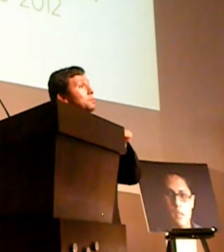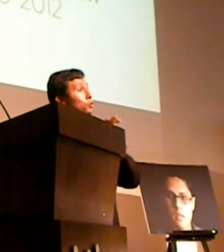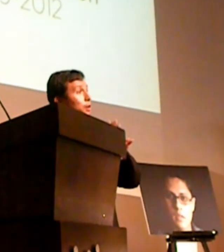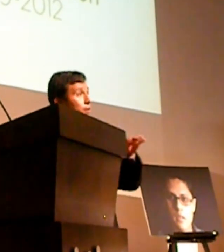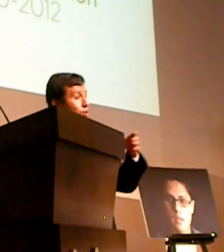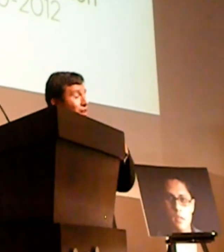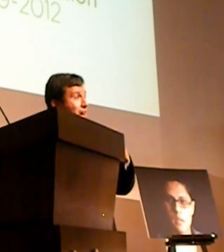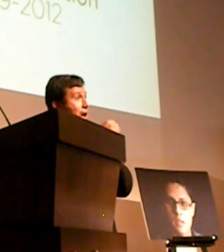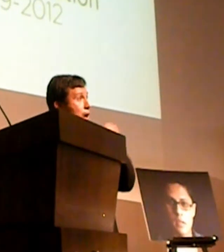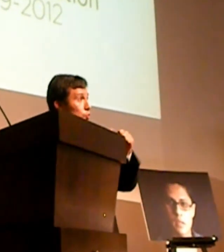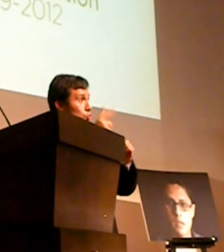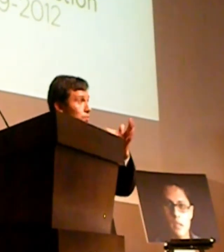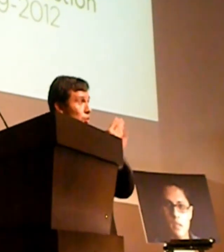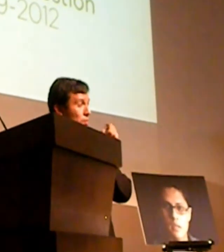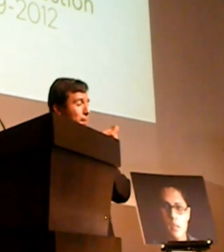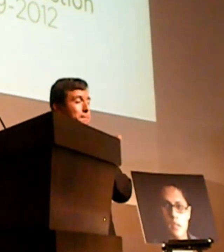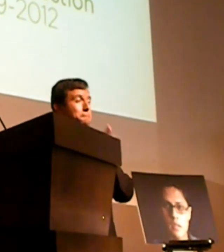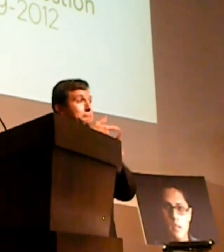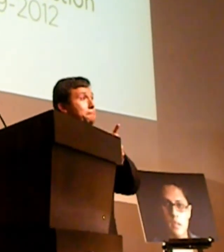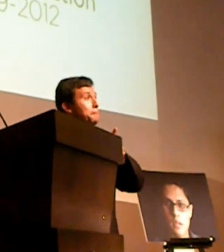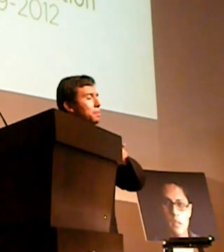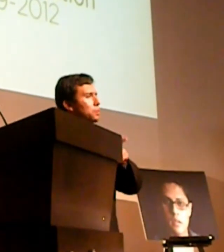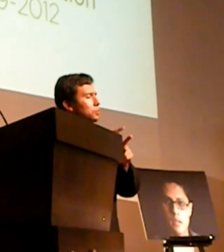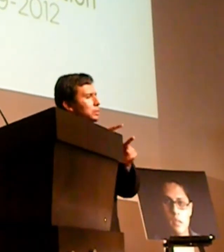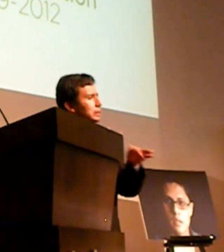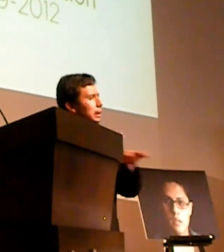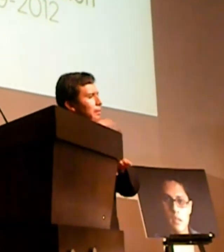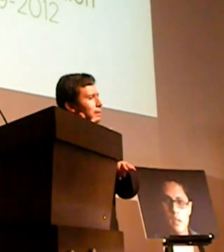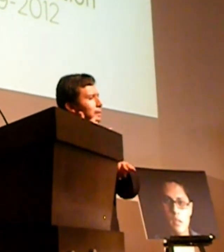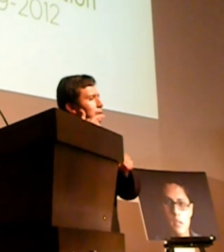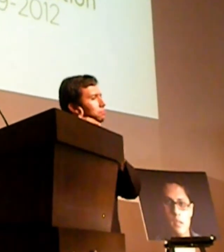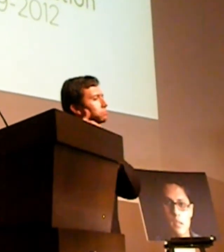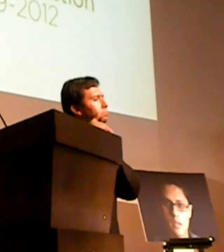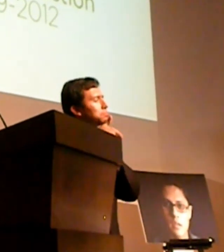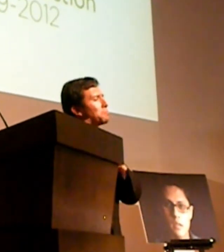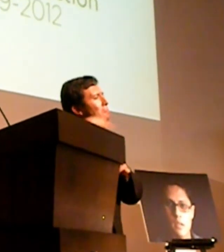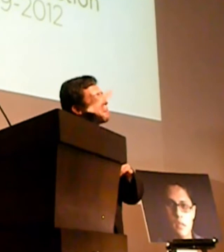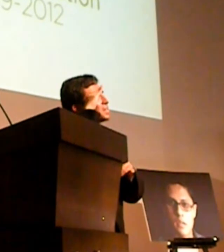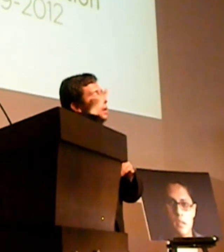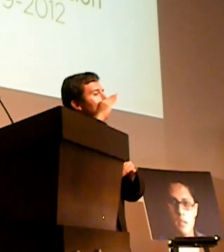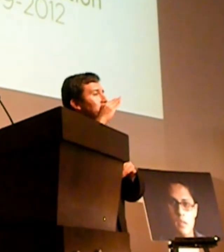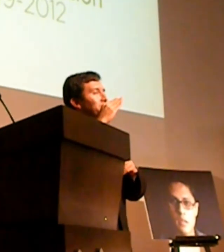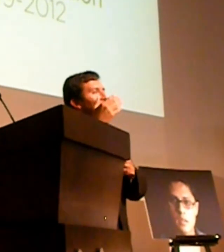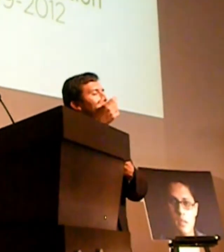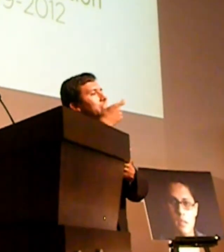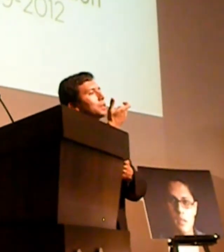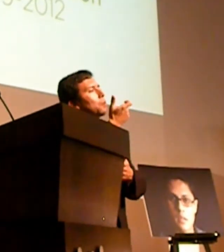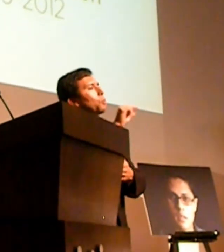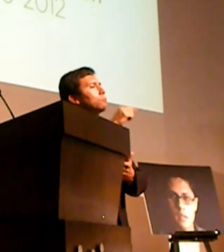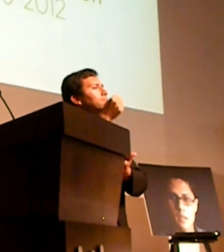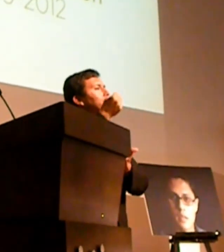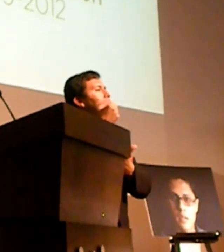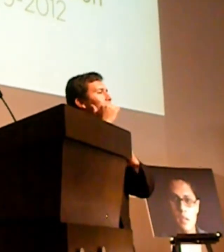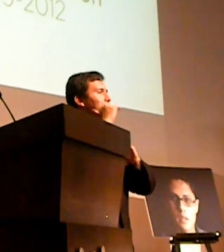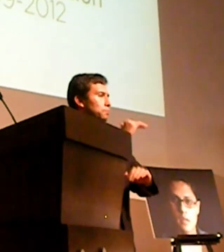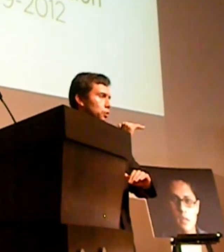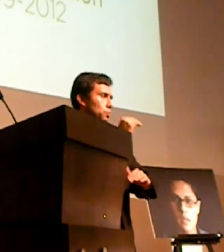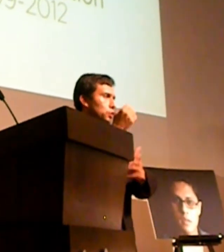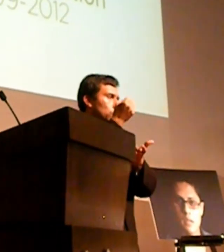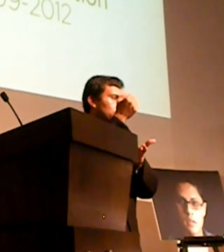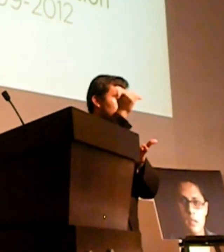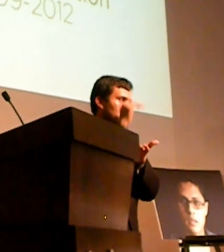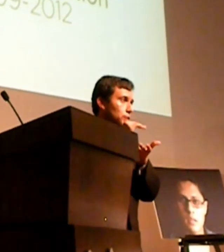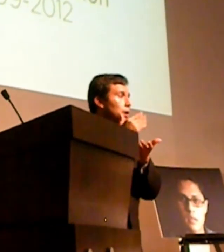creímos que podría haber posibilidad de hacer tantas cosas en medio de las restricciones presupuestales, los conflictos